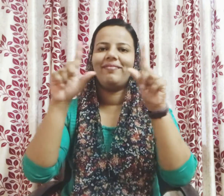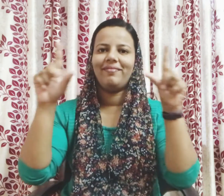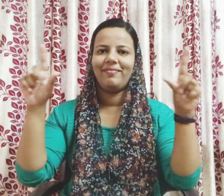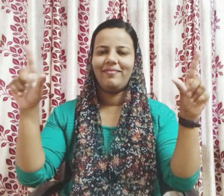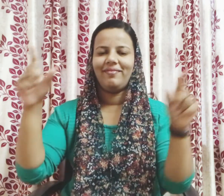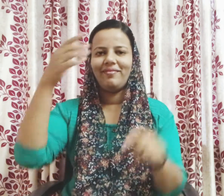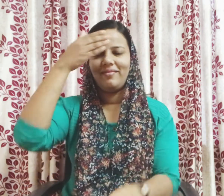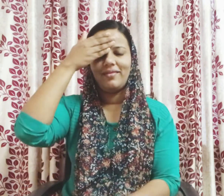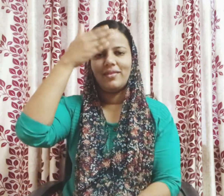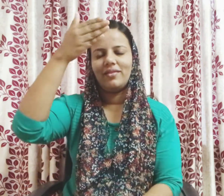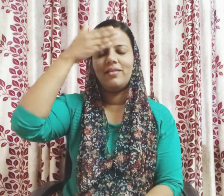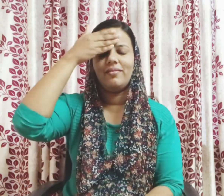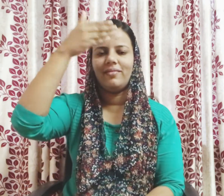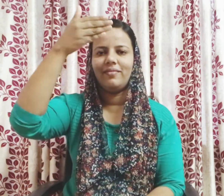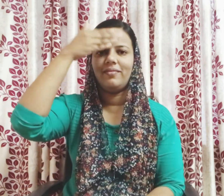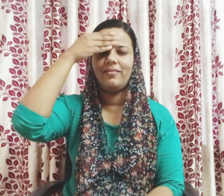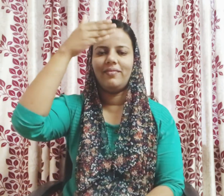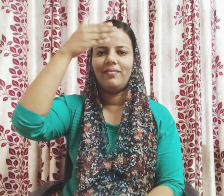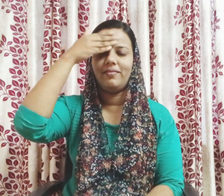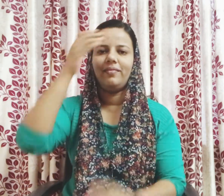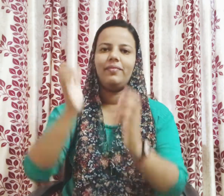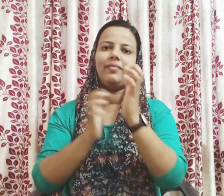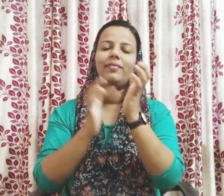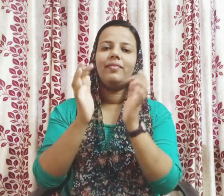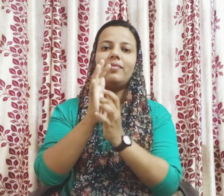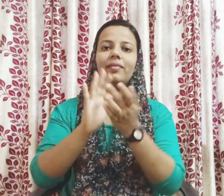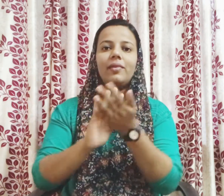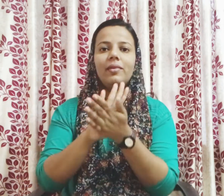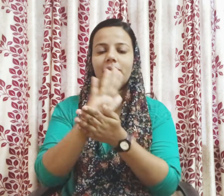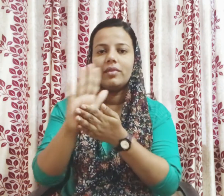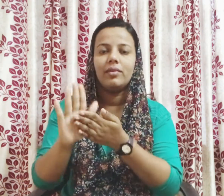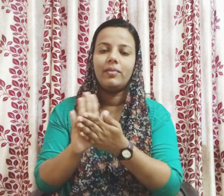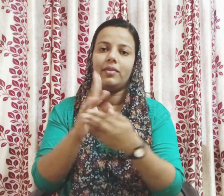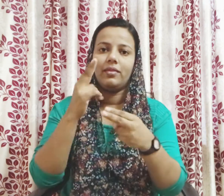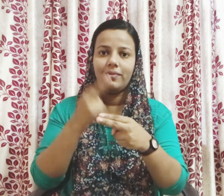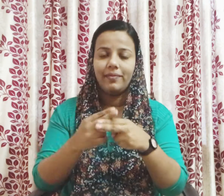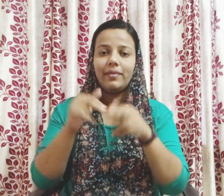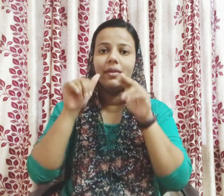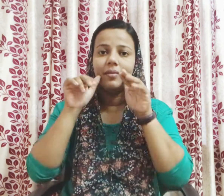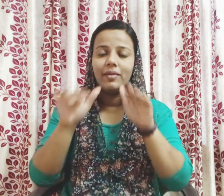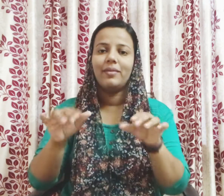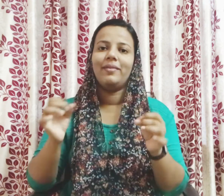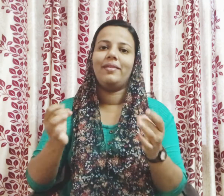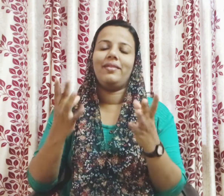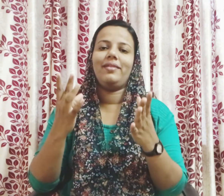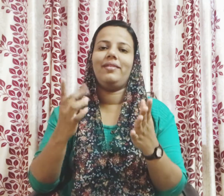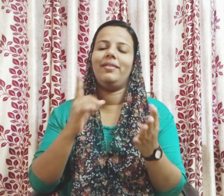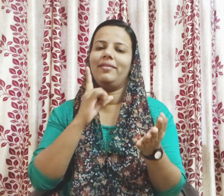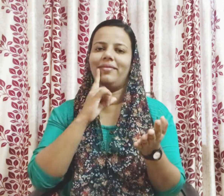പ്രൈസ് ലോർഡ്, ഹല്ലേലൂയ, സ്തോത്രം സ്തോത്രം സ്തോത്രം. കർത്താവിൻ്റെ അതിപരിശുദ്ധമായ തിരുനാമം ഈ അനുഗ്രഹിക്കപ്പെട്ട